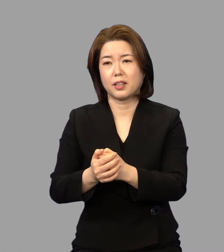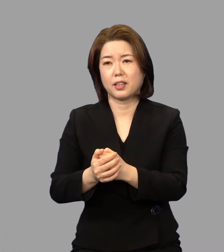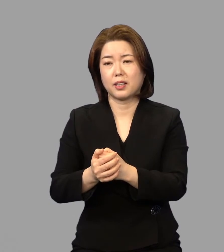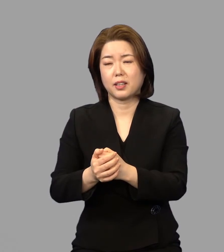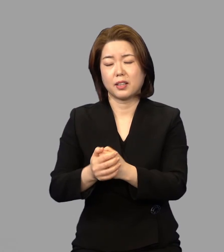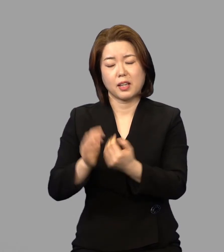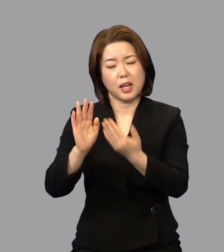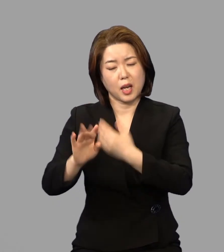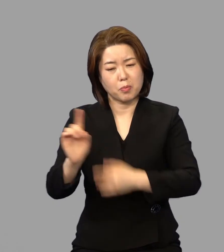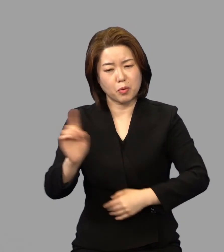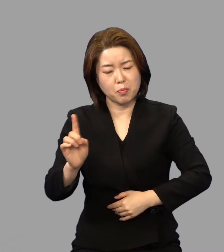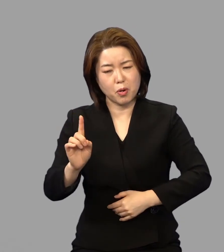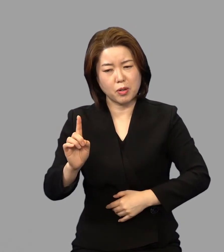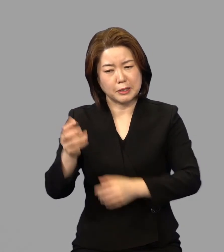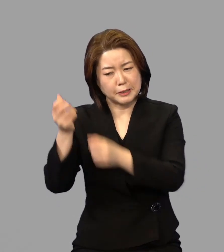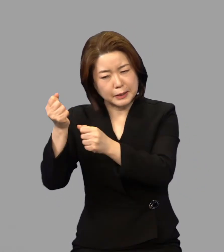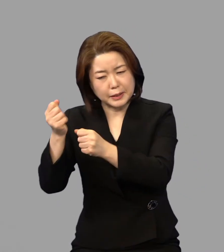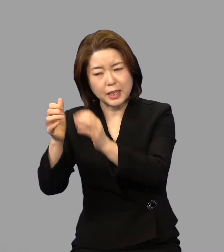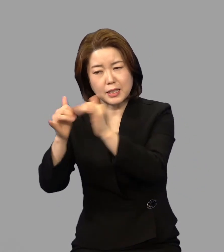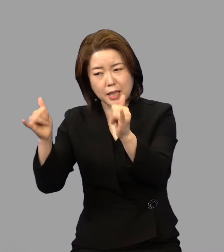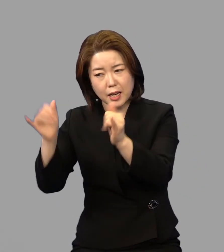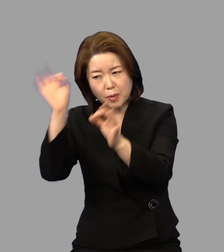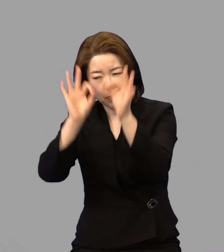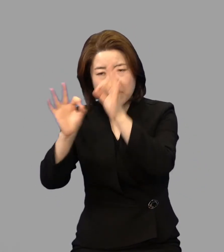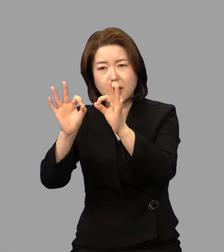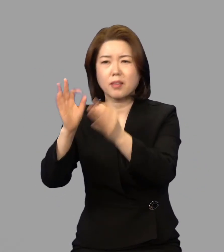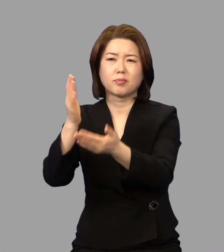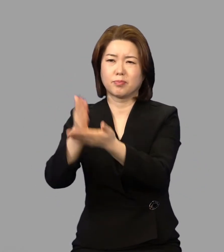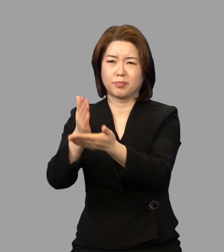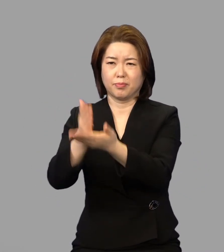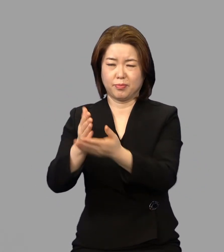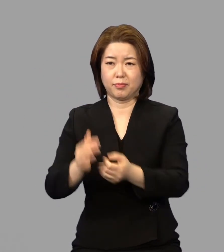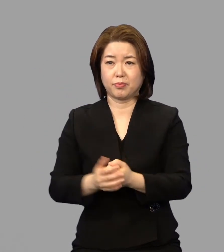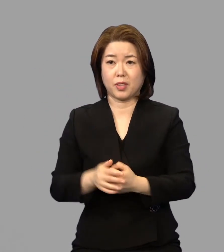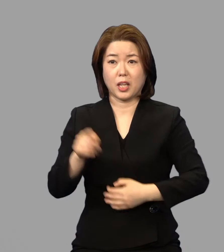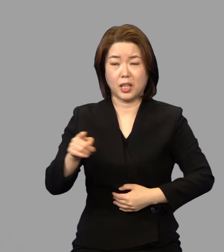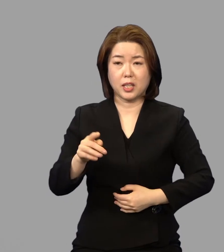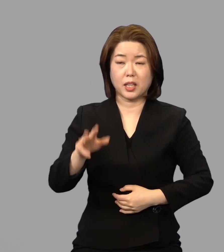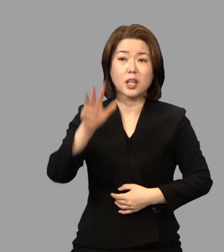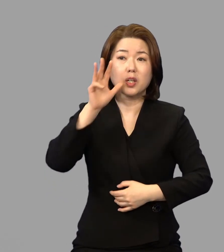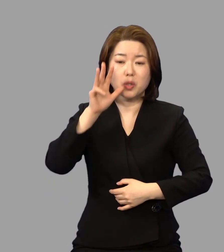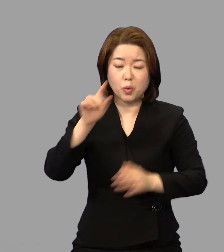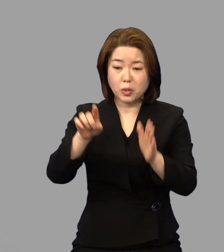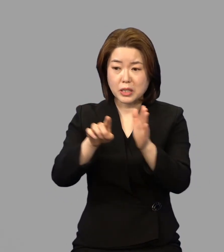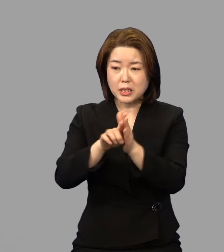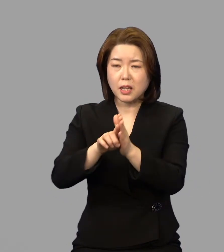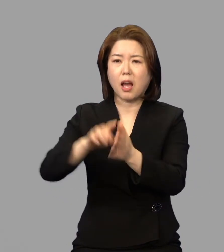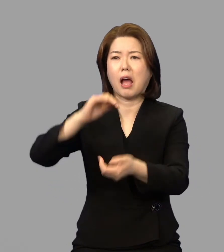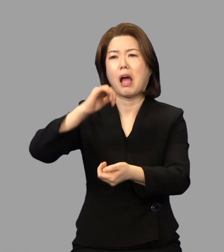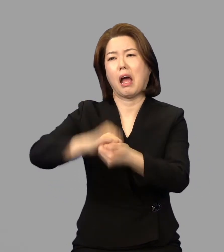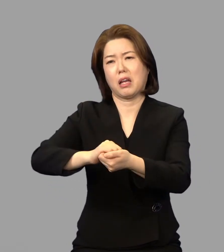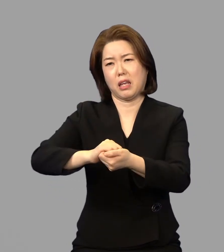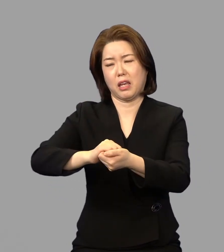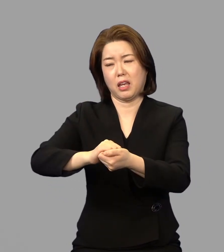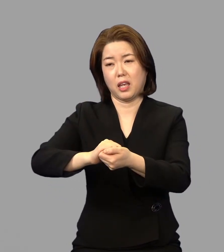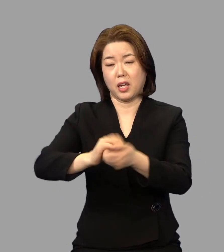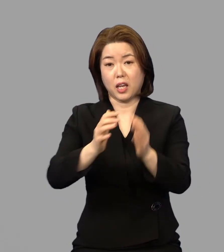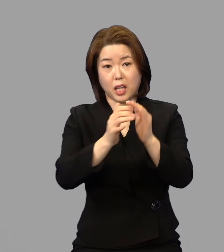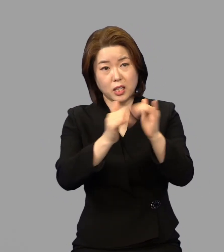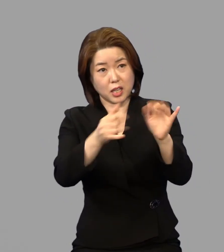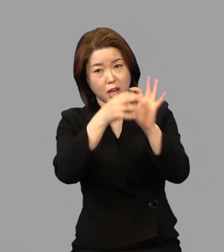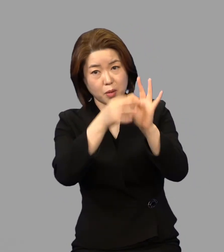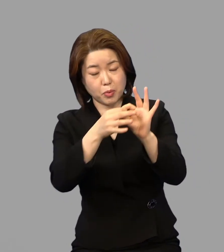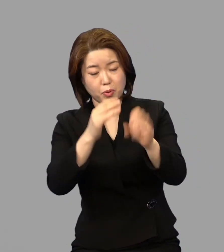의지할 어떤 사람을 찾으면 안 됩니다. 그게 여호수아 신앙의 한계였어요. 사람을 통해서